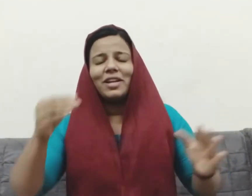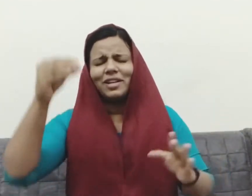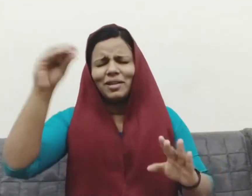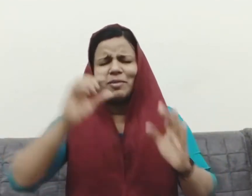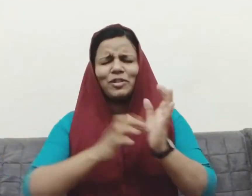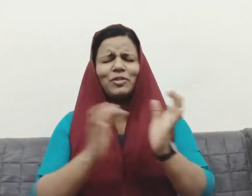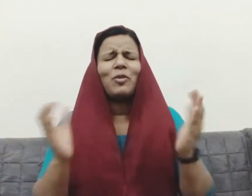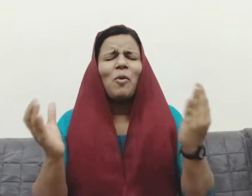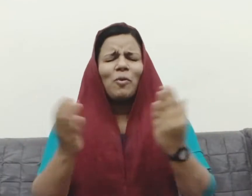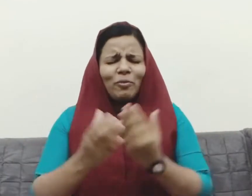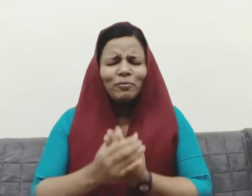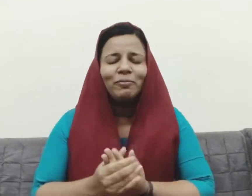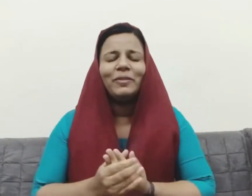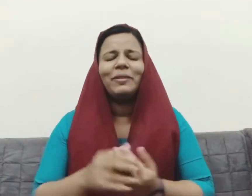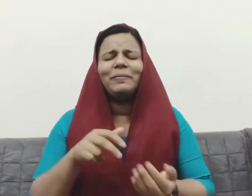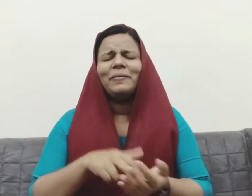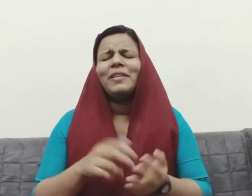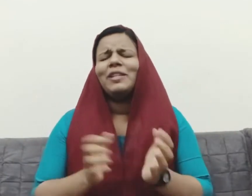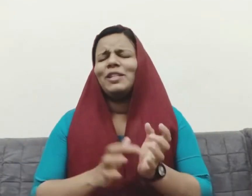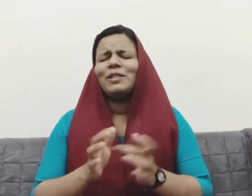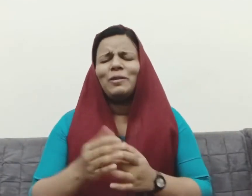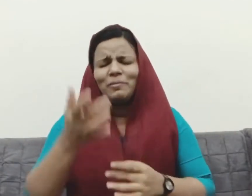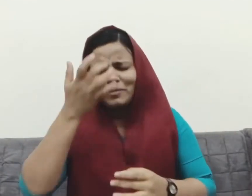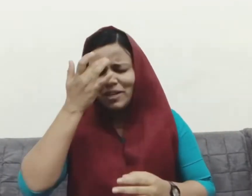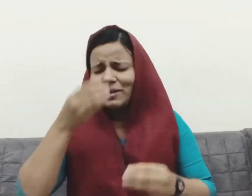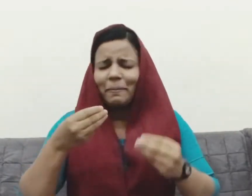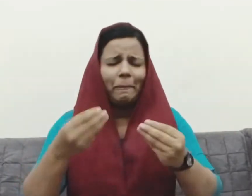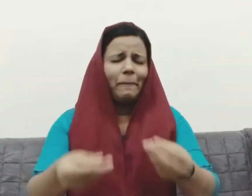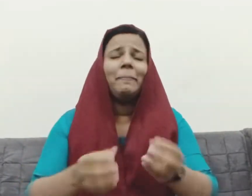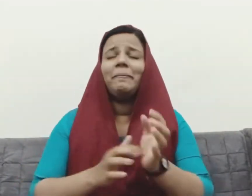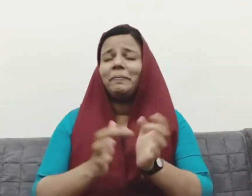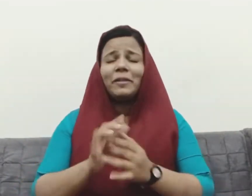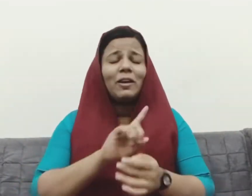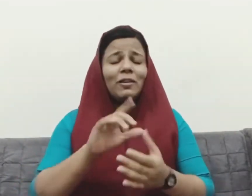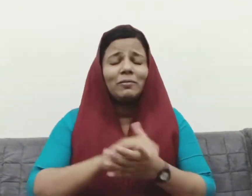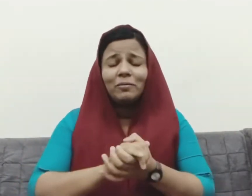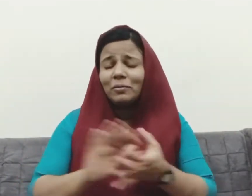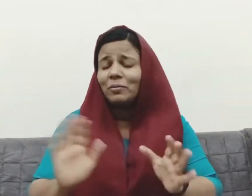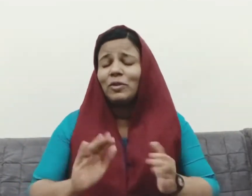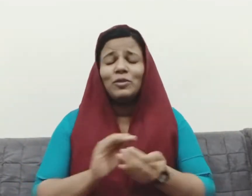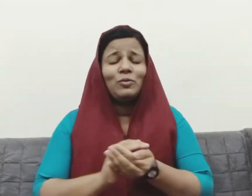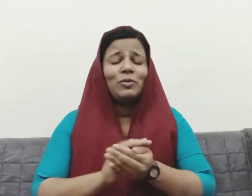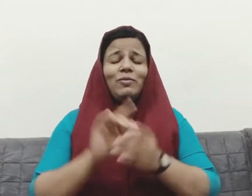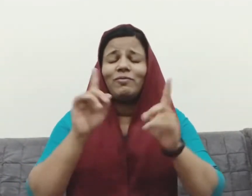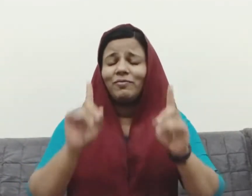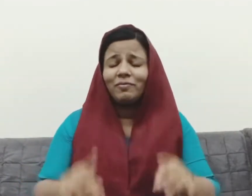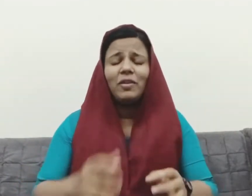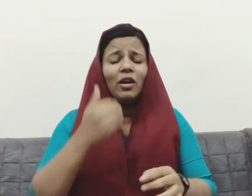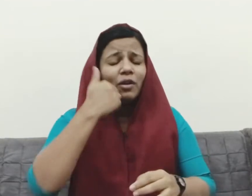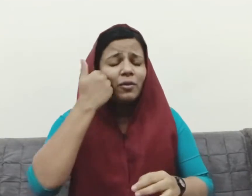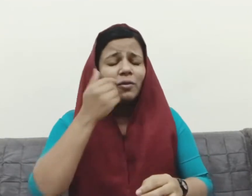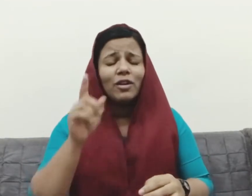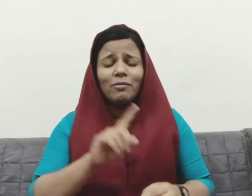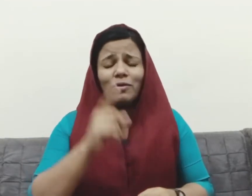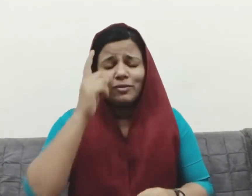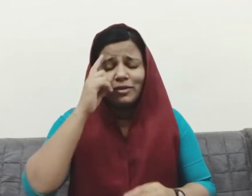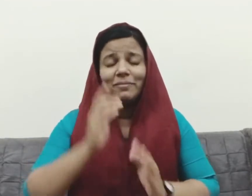കൃപയും വലിയ സാന്നിധ്യവും അനുഭവിപ്പാൻ കർത്താവ് തൻ്റെ മക്കൾക്ക് ഭാഗ്യം കൊടുക്കണമേ. ആരും കൈവിടപ്പെട്ടു പോകാതെ സൂക്ഷിച്ചു കൊള്ളണമേ. പ്രത്യേകിച്ച് രോഗികളായിരിക്കുന്നവർക്ക്